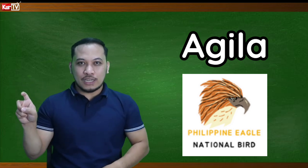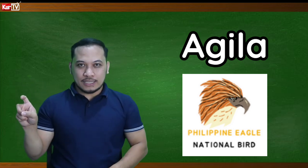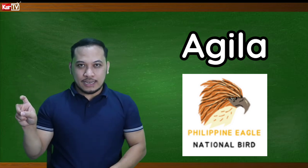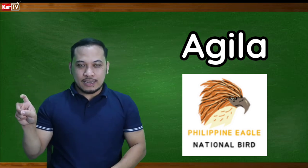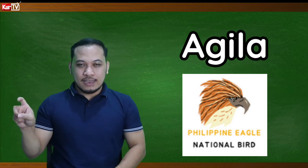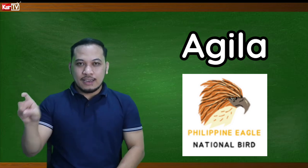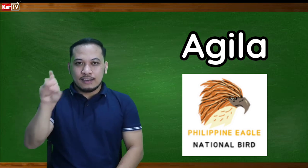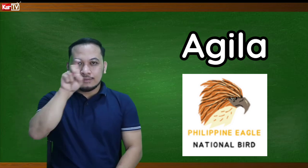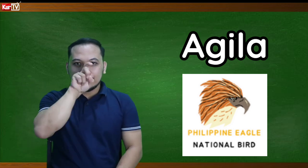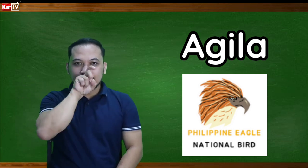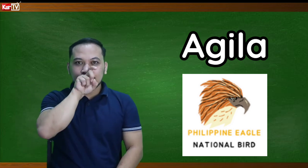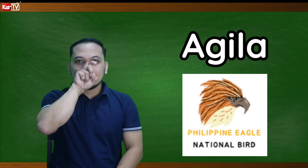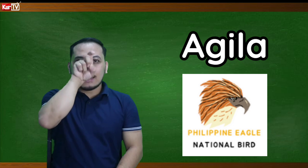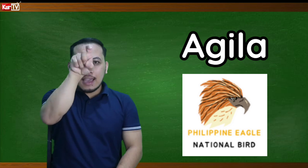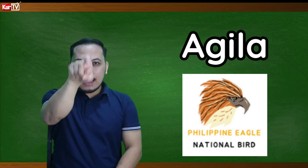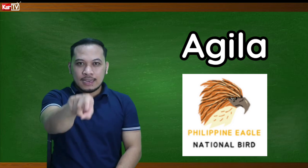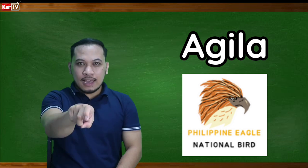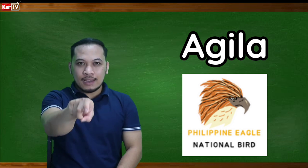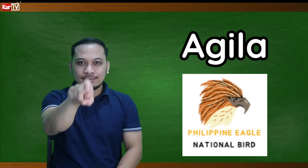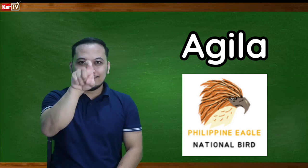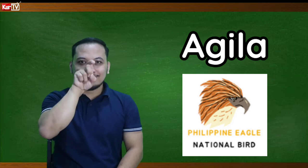natin. Aquila.